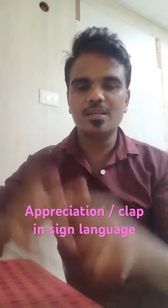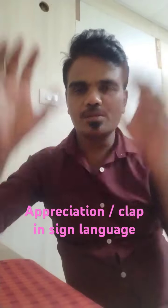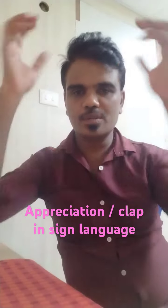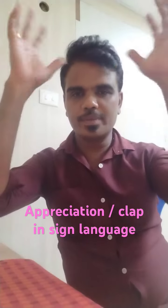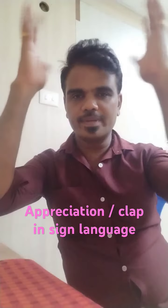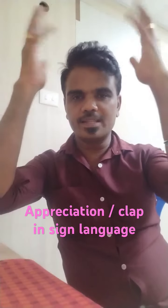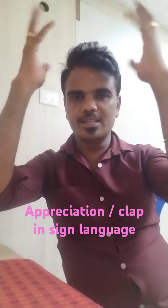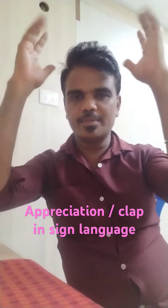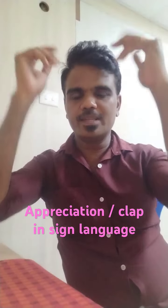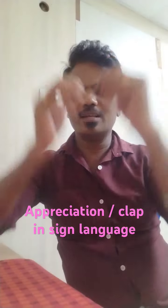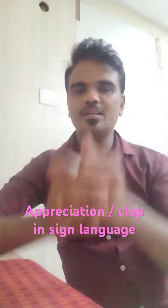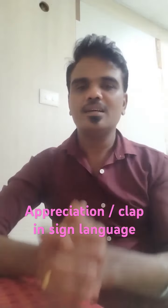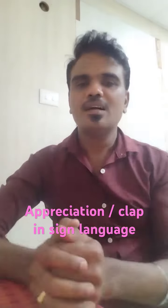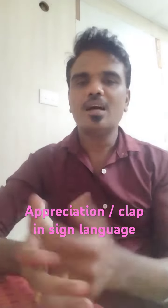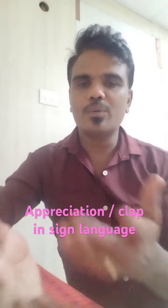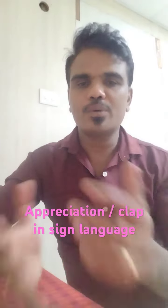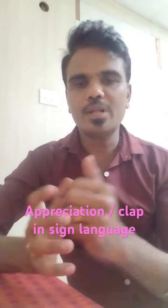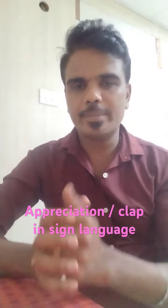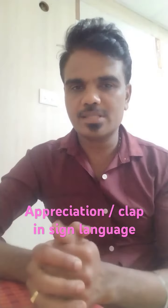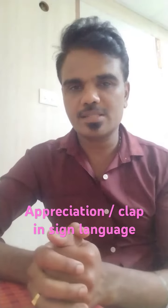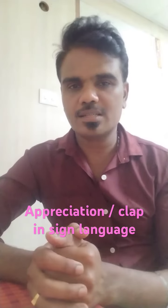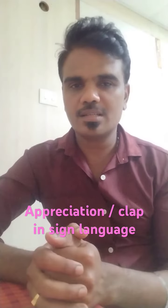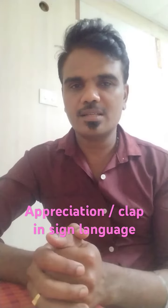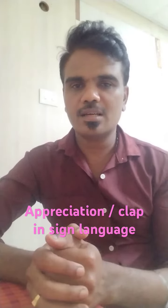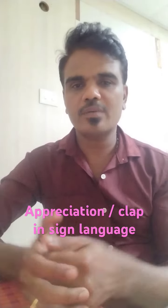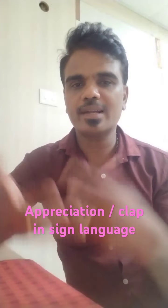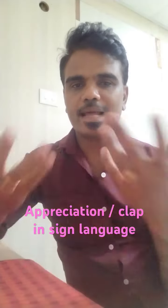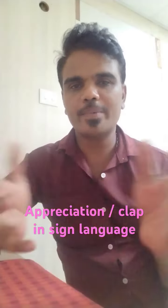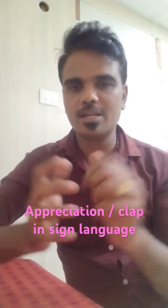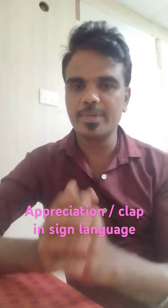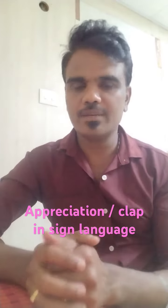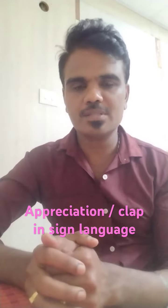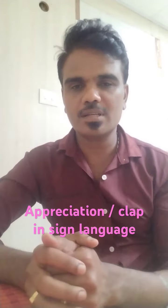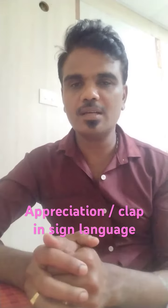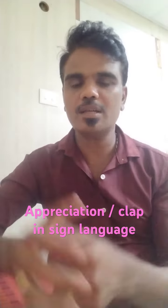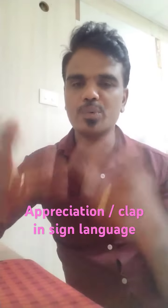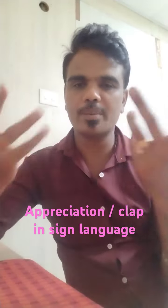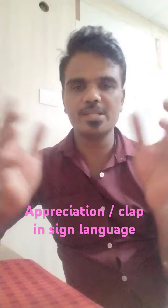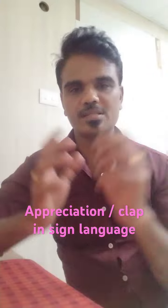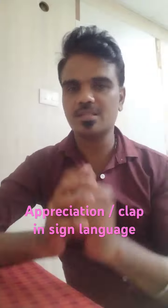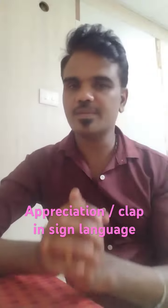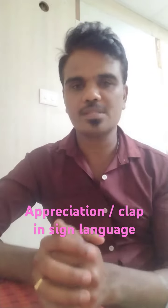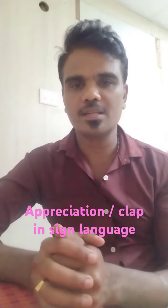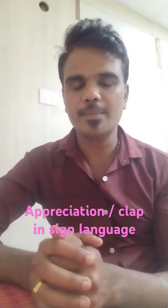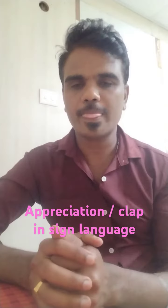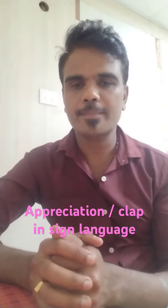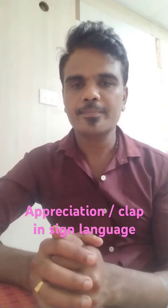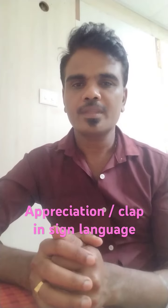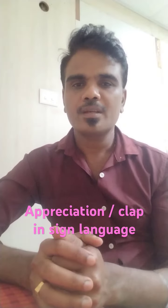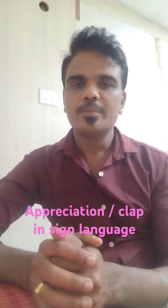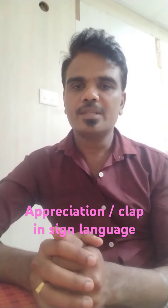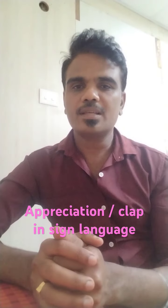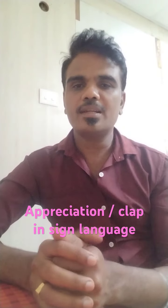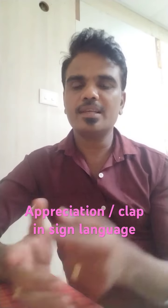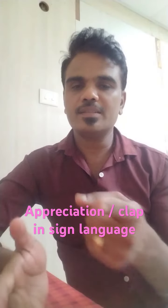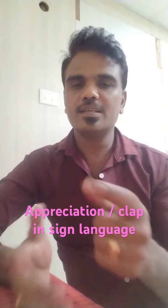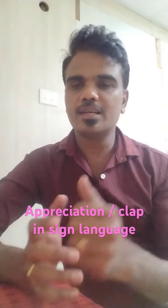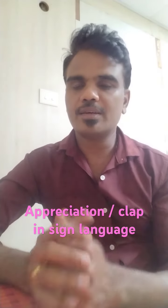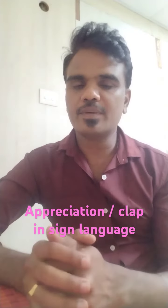புரியுதுங்களா? ஸோ இப்படி பண்ணுறது என்ன அப்படின்னா, அவங்களுக்கு ஒரு அப்ரிசியேஷன். அவங்க கிளாப் பண்ணுற மாதிரியும் வச்சுக்கலாம், இல்லை ஒரு அப்ரிசியேஷன்னு வச்சுக்கலாம். பார்த்தீங்களா, நீங்கள் வந்து